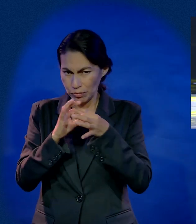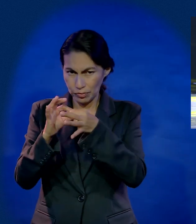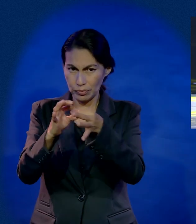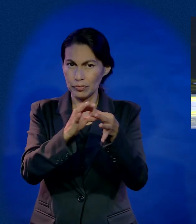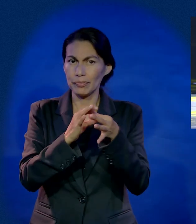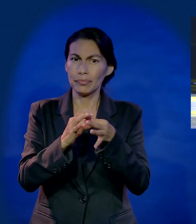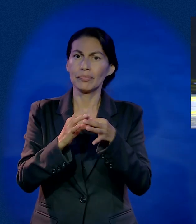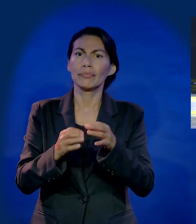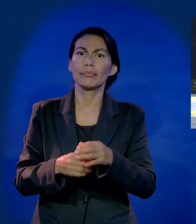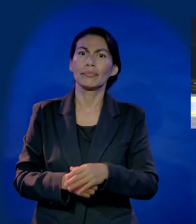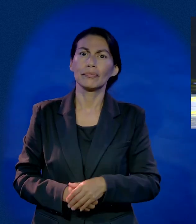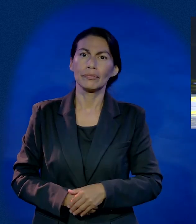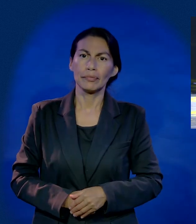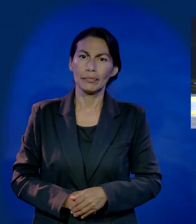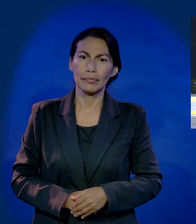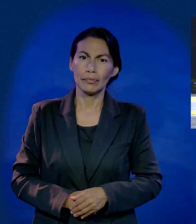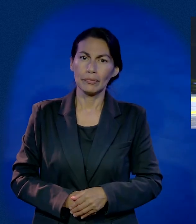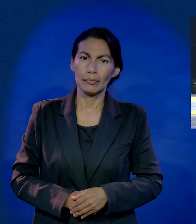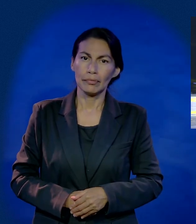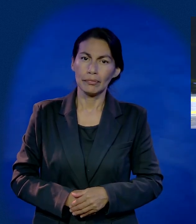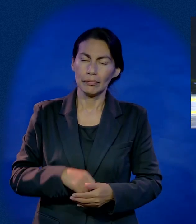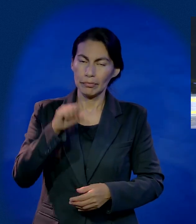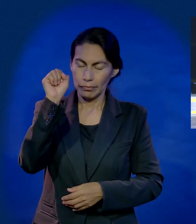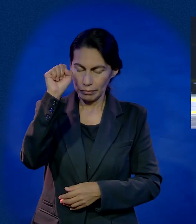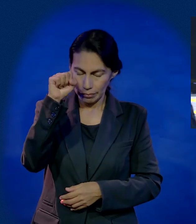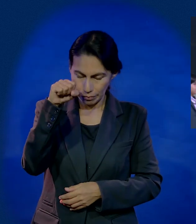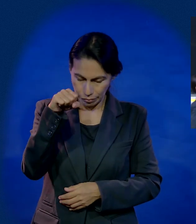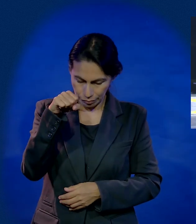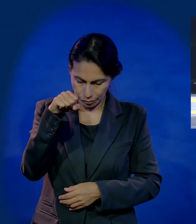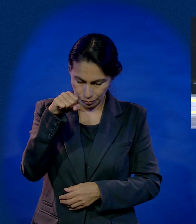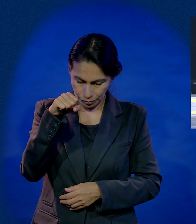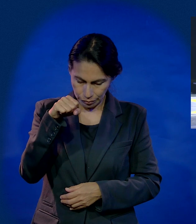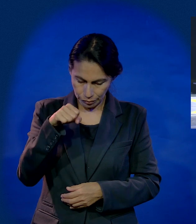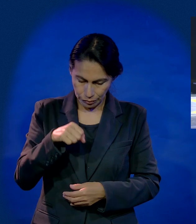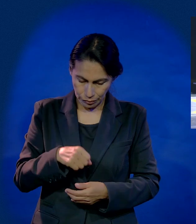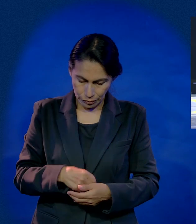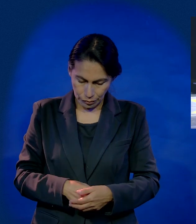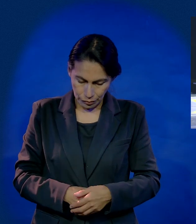Y después de eso, vamos a orar juntos.